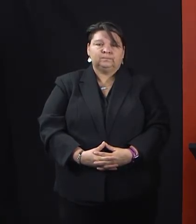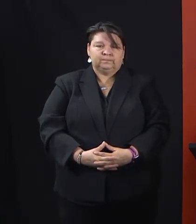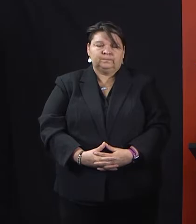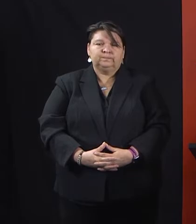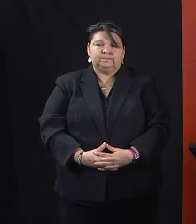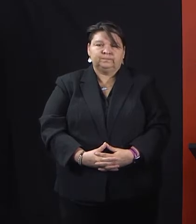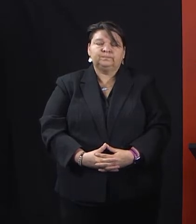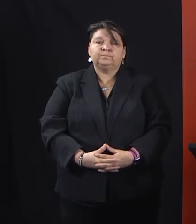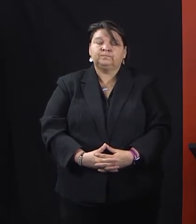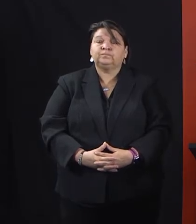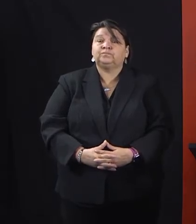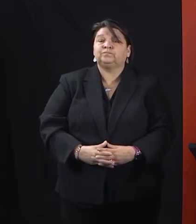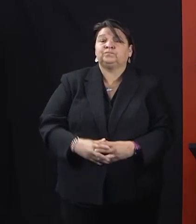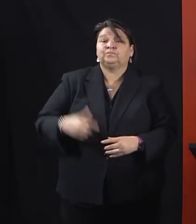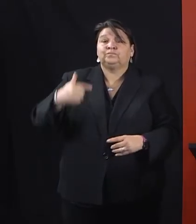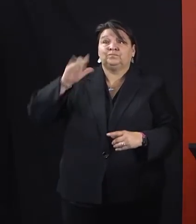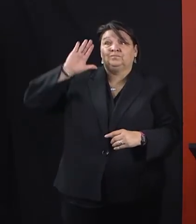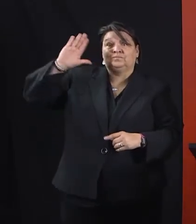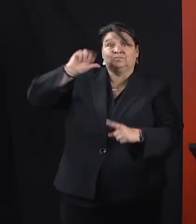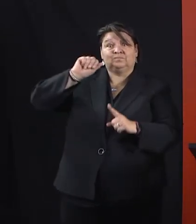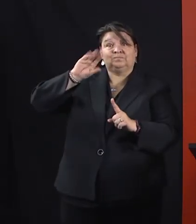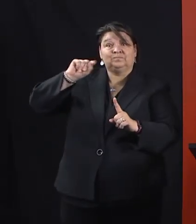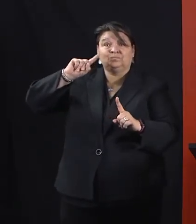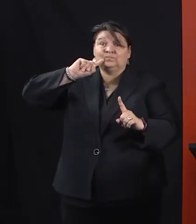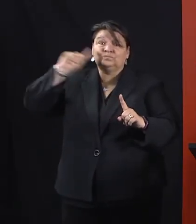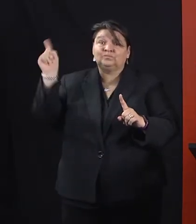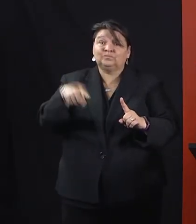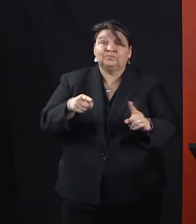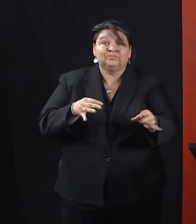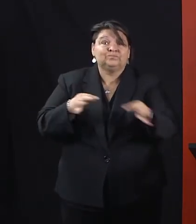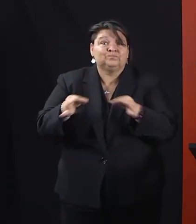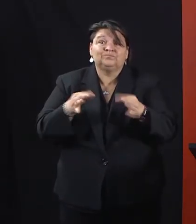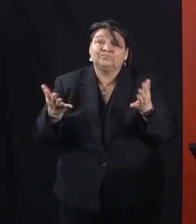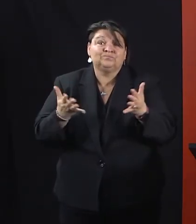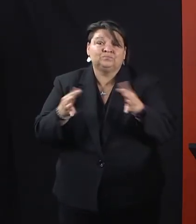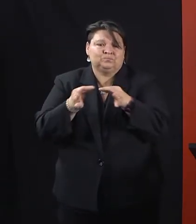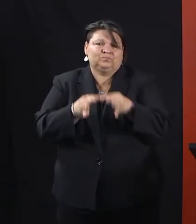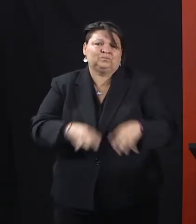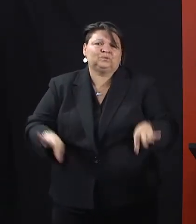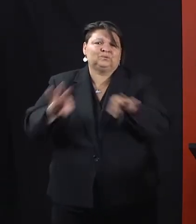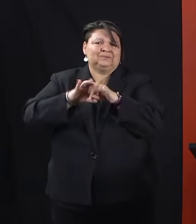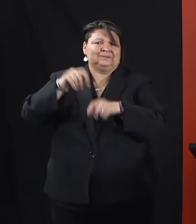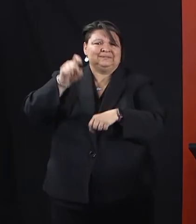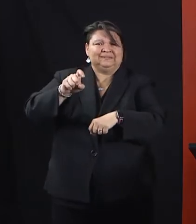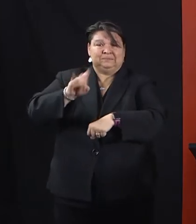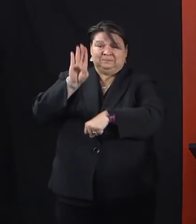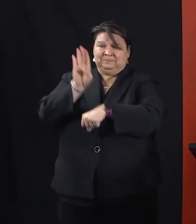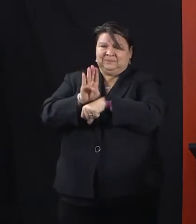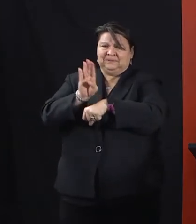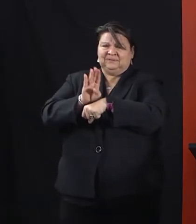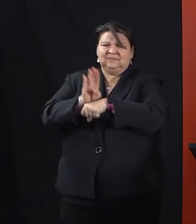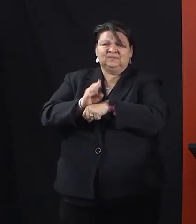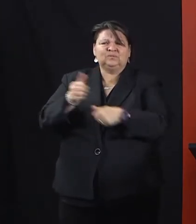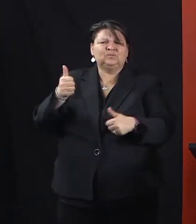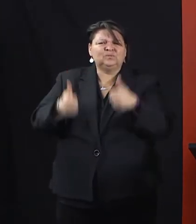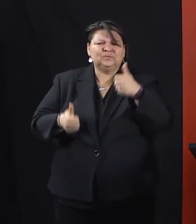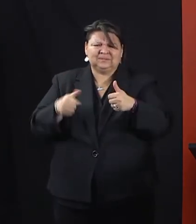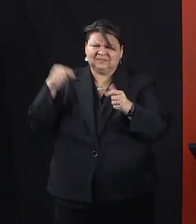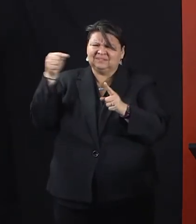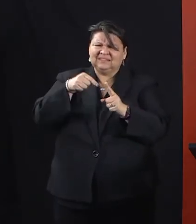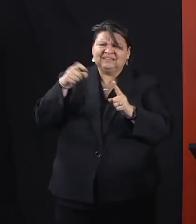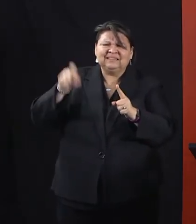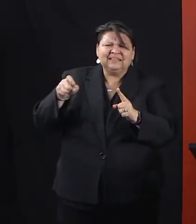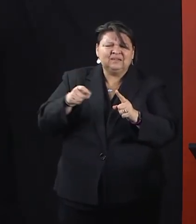his order deals with essential businesses. What are they and what are they not? And many businesses are finding it difficult